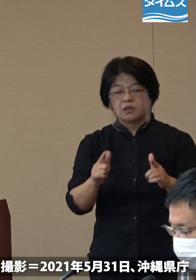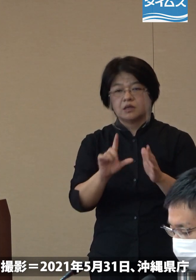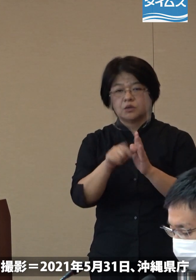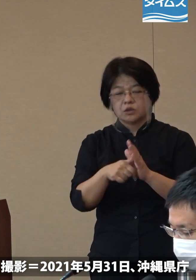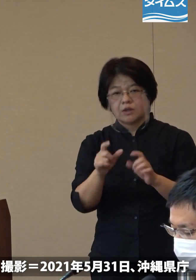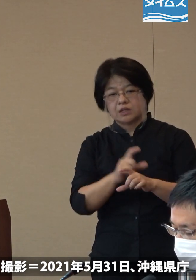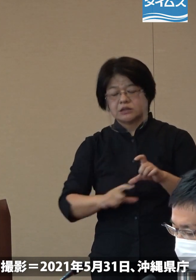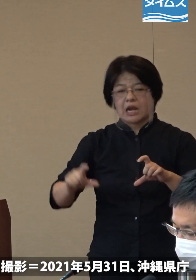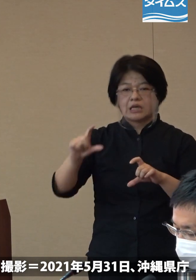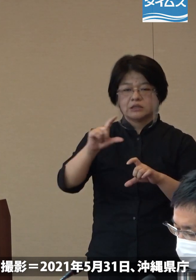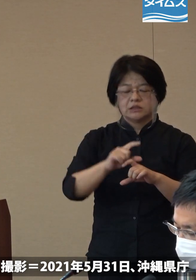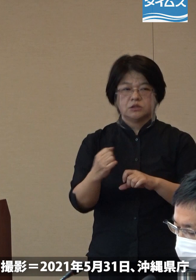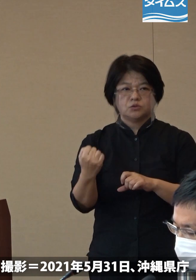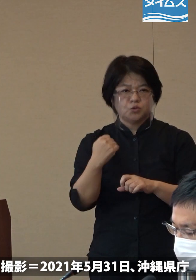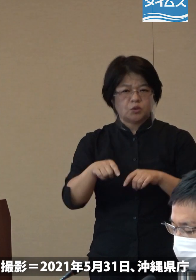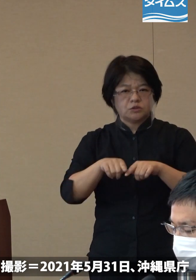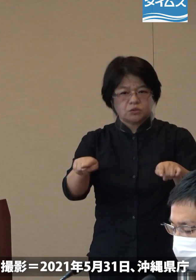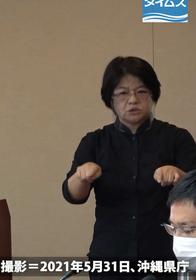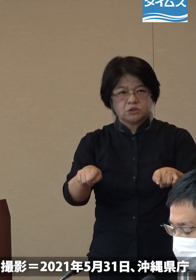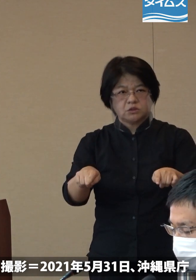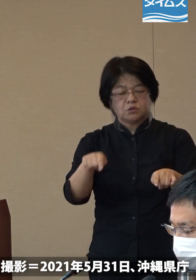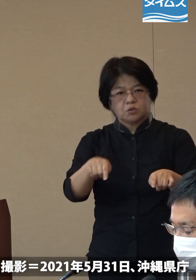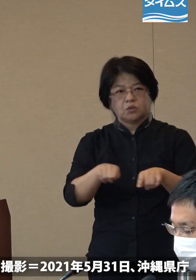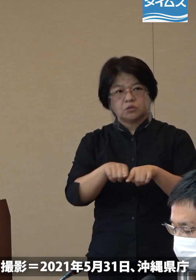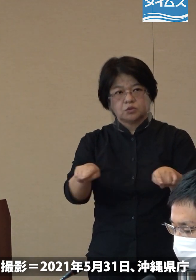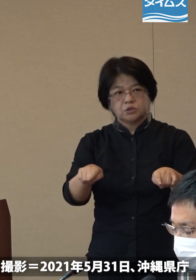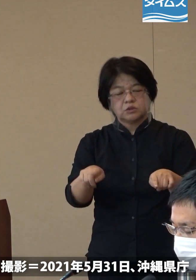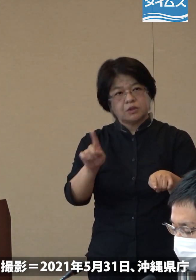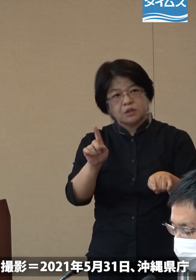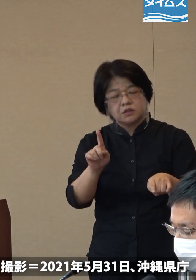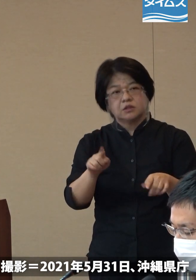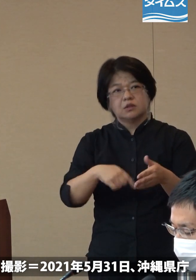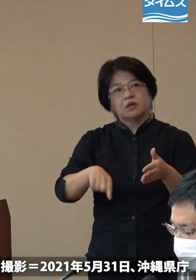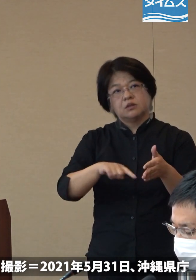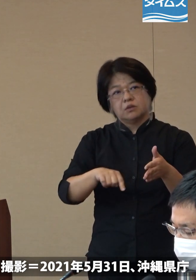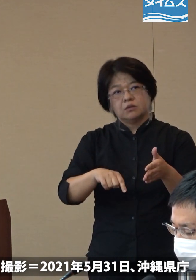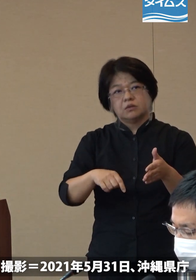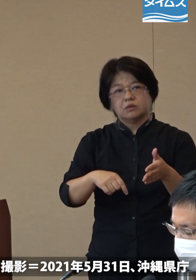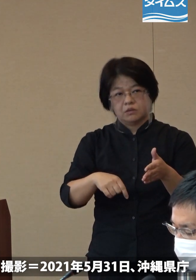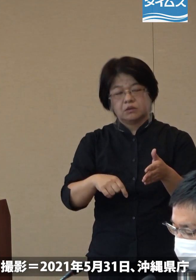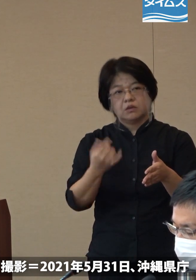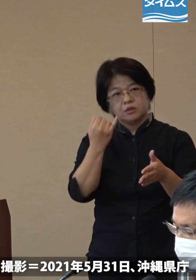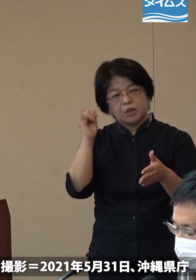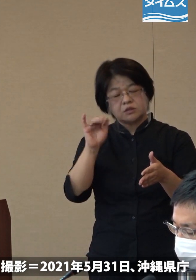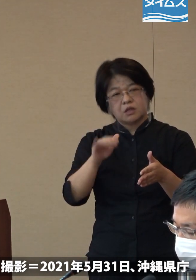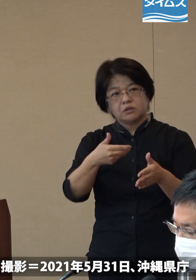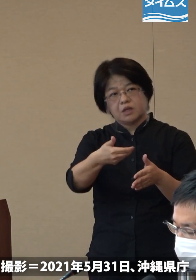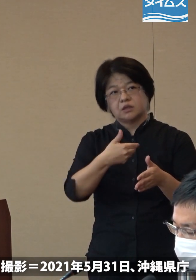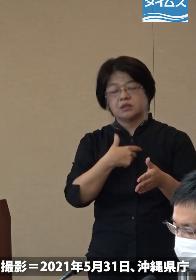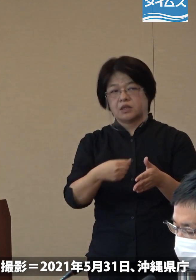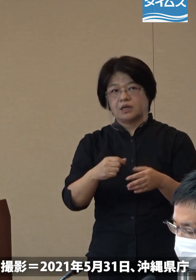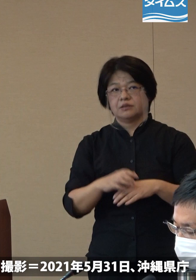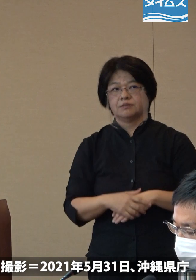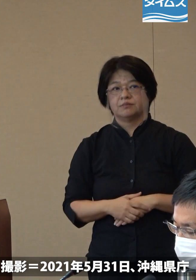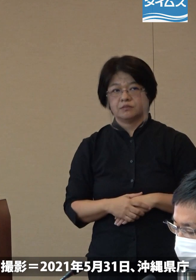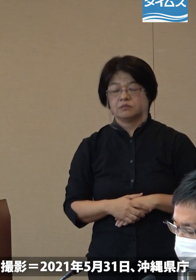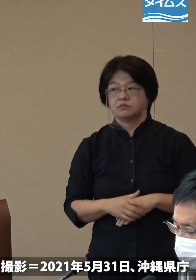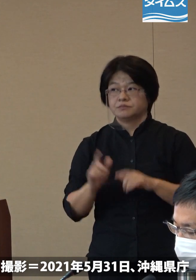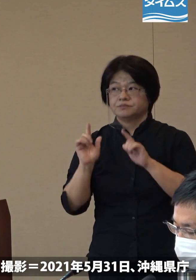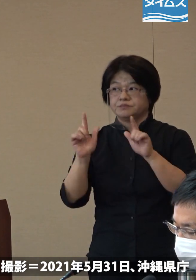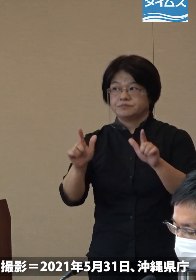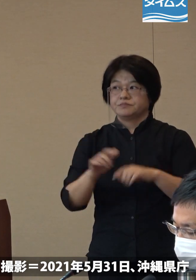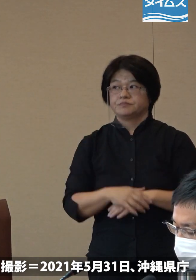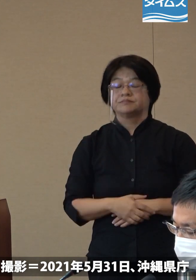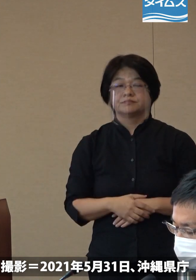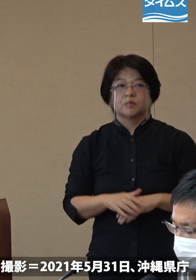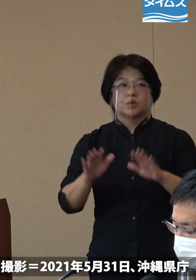ました。このさらに強い処置というのは、大体、どういうふうな、処置を、イメージをお考えかというところ で、現時点でお